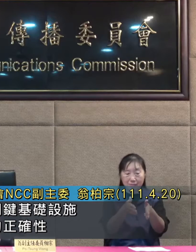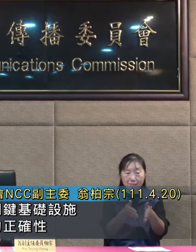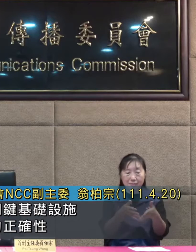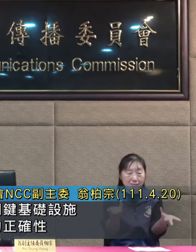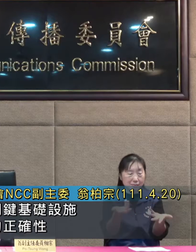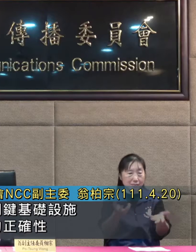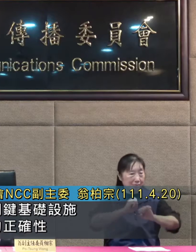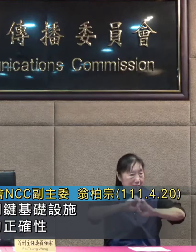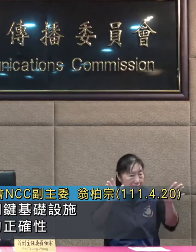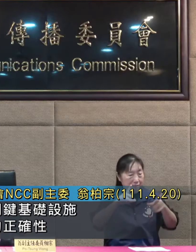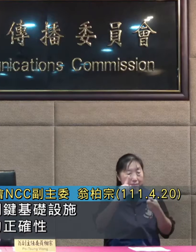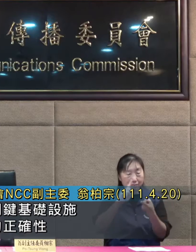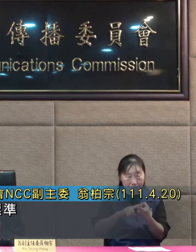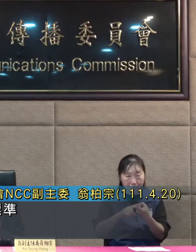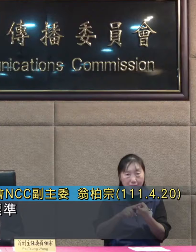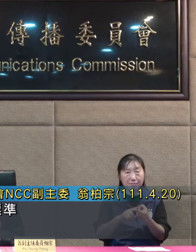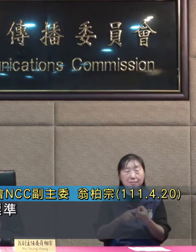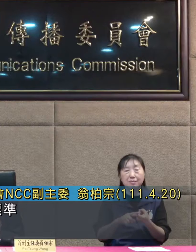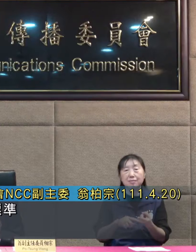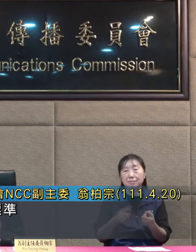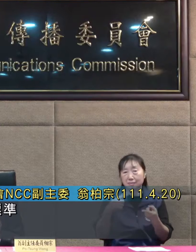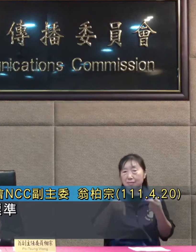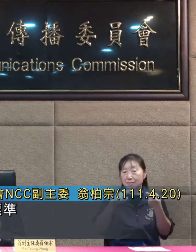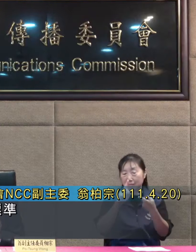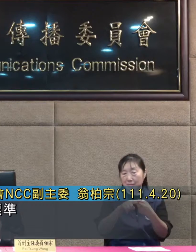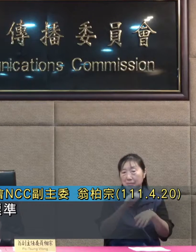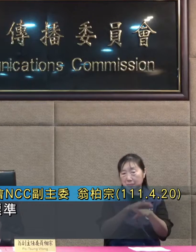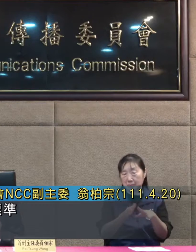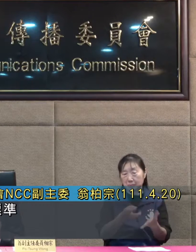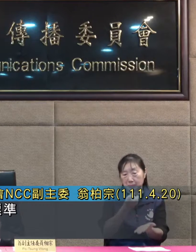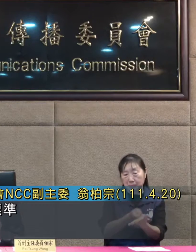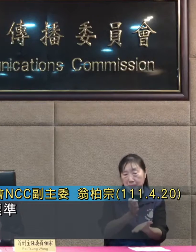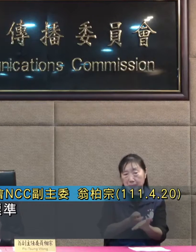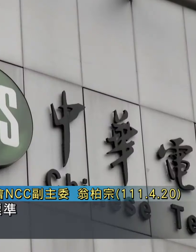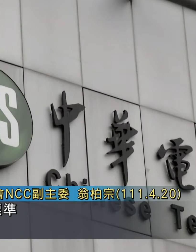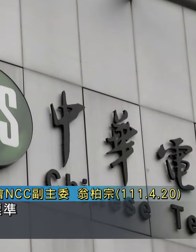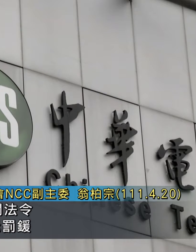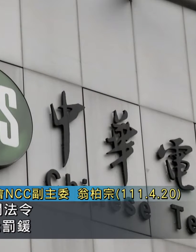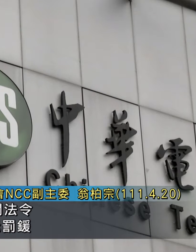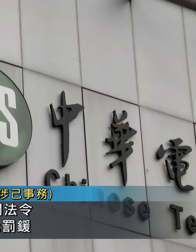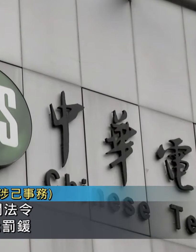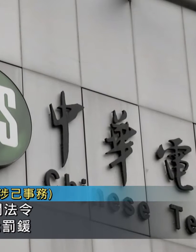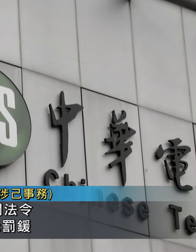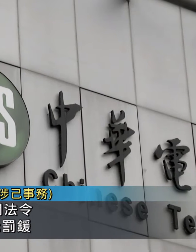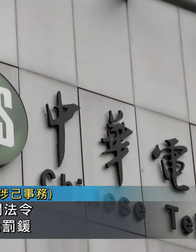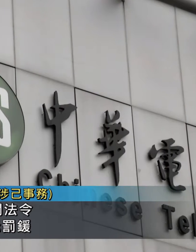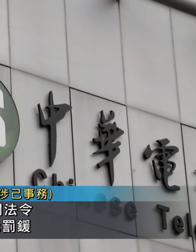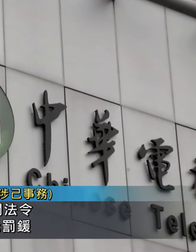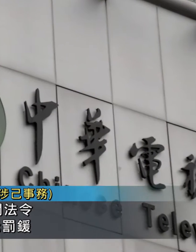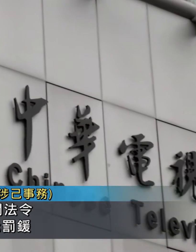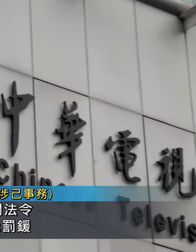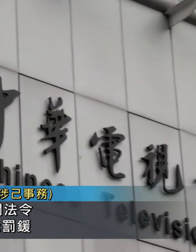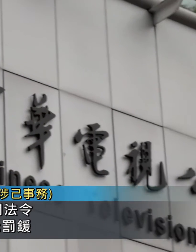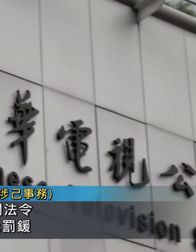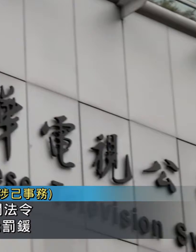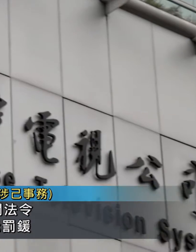递的正确性，应该会有更高的标准。 NCC 指出，违反相关法令最高可